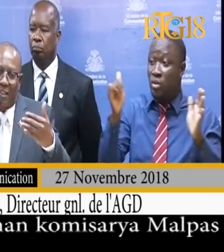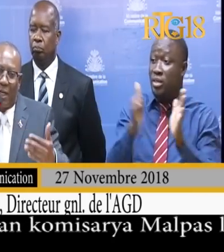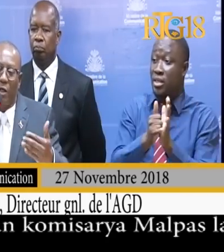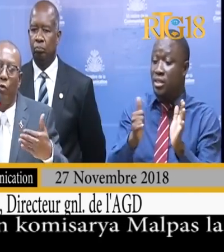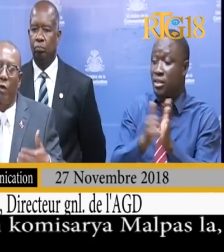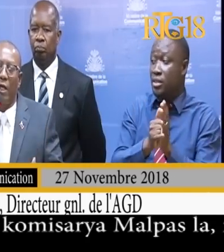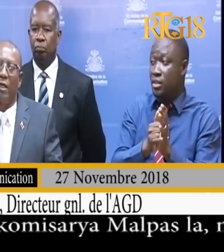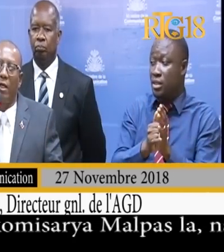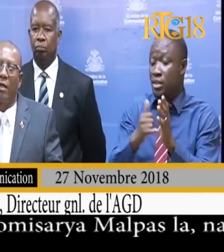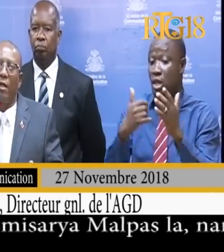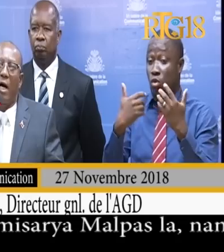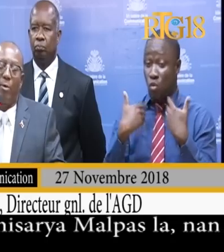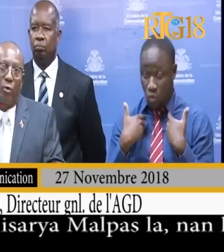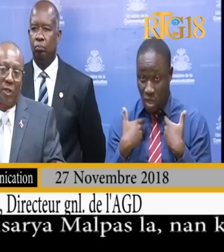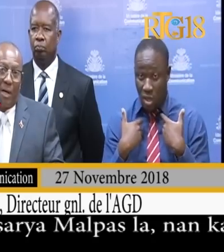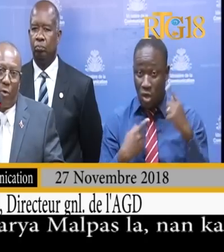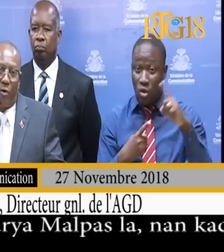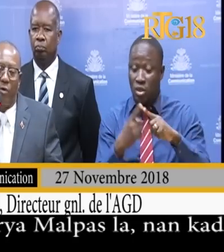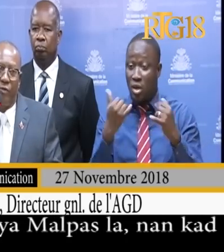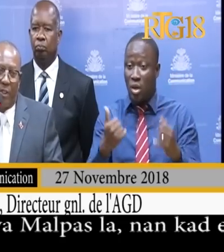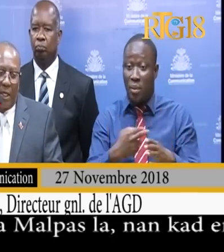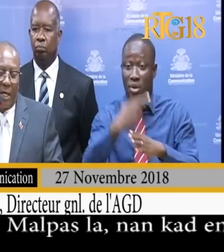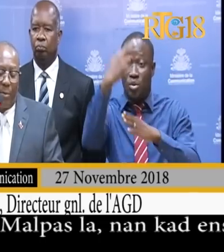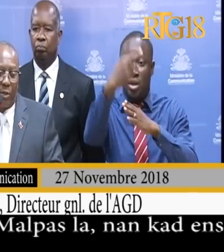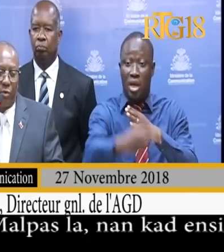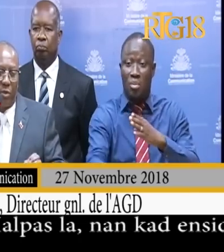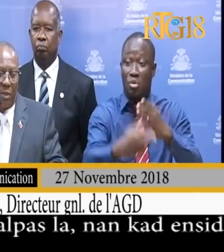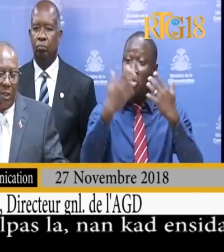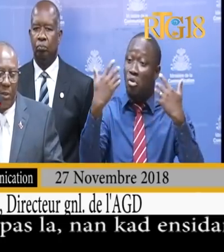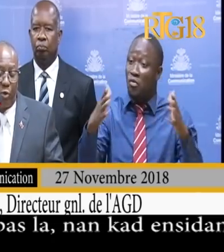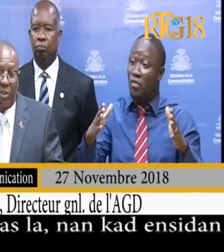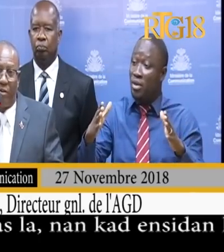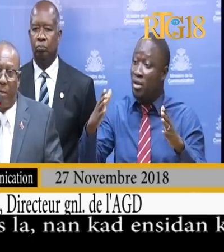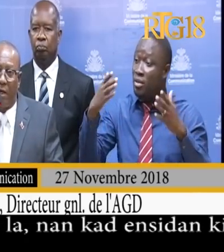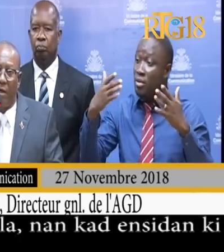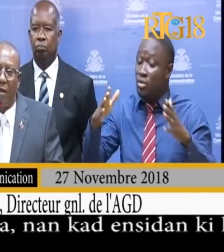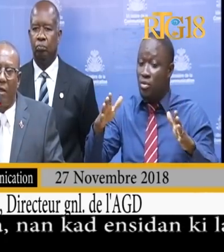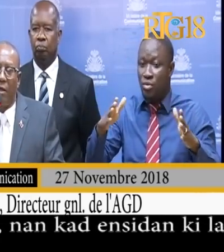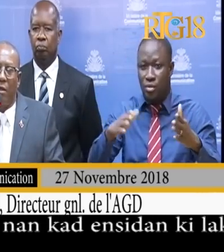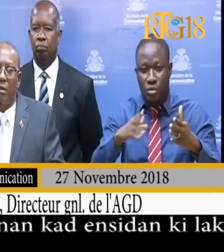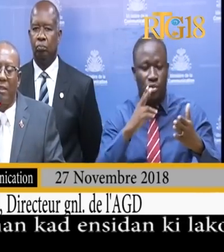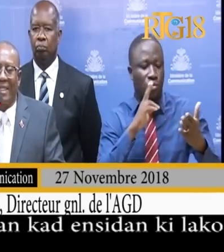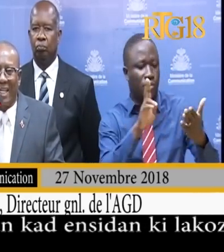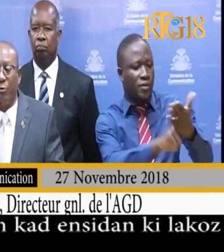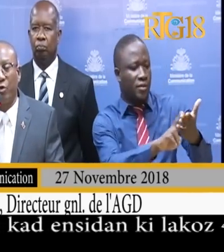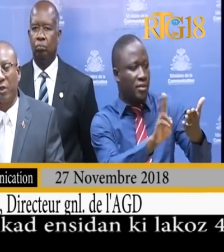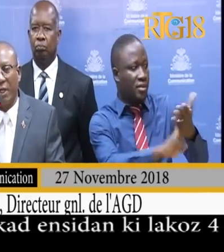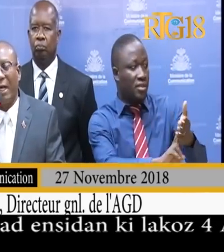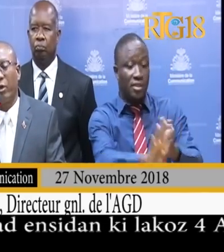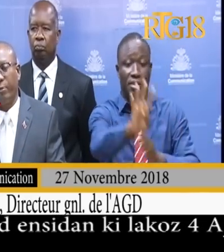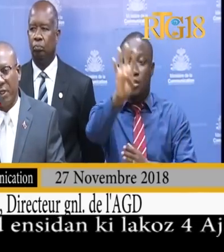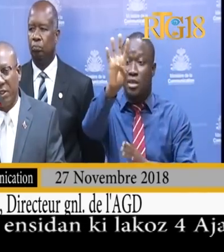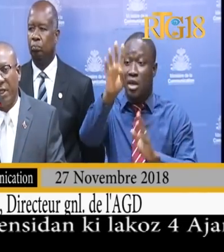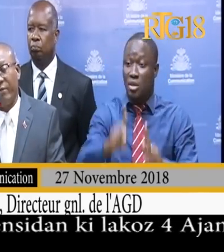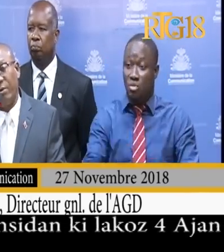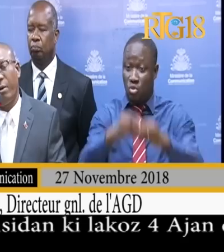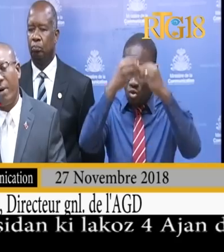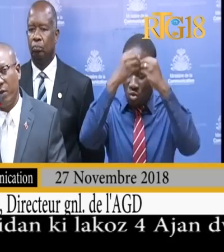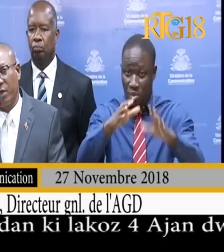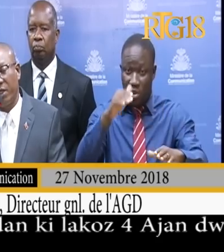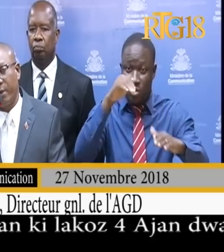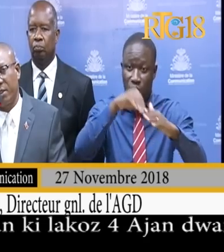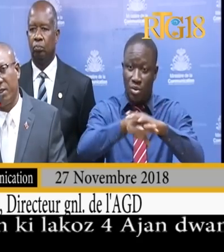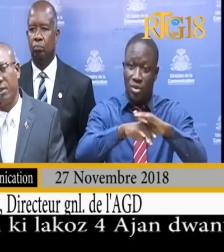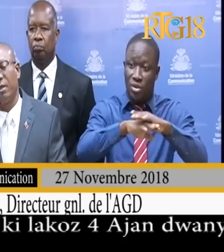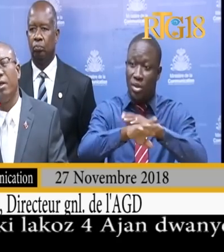quand c'est ça qui nous a gagné, après tout rapport final, après tout possible, c'est quatre mouns qui nous ont perdu dans l'hôpital